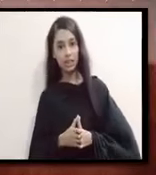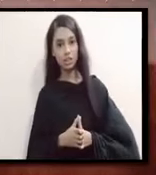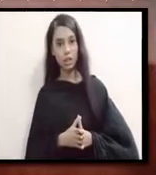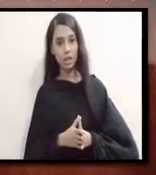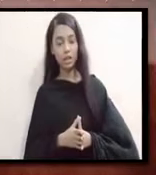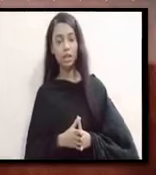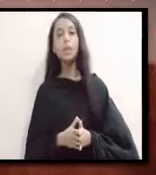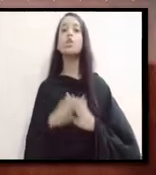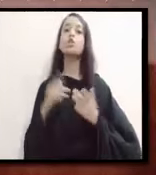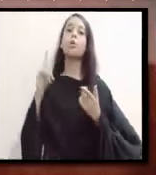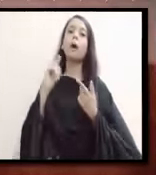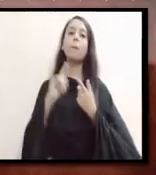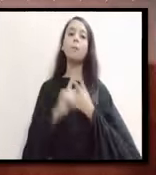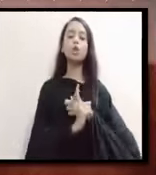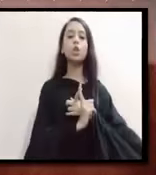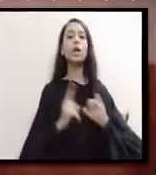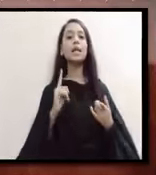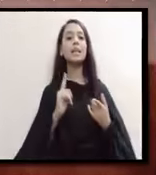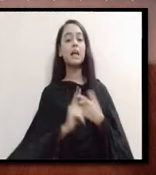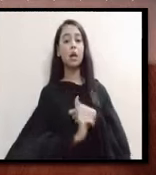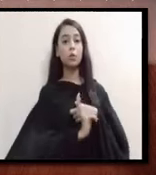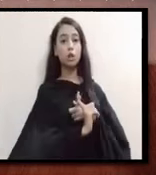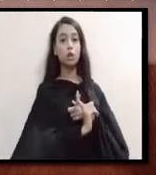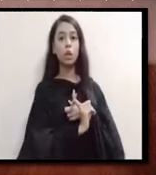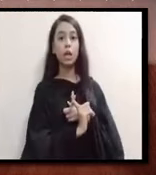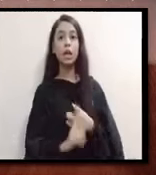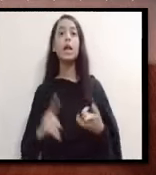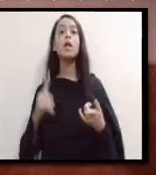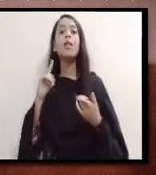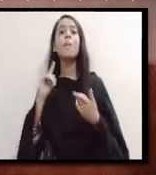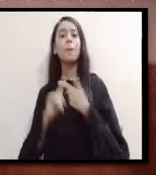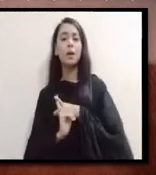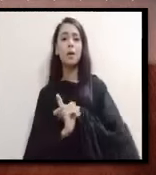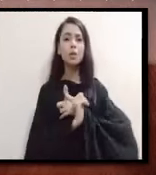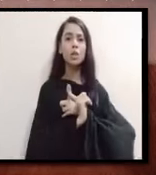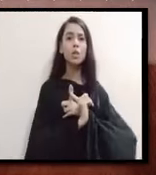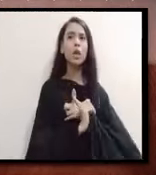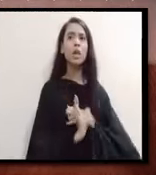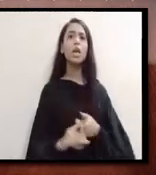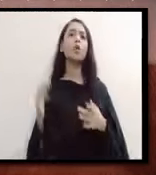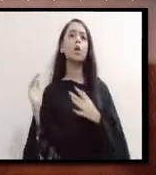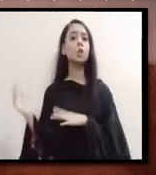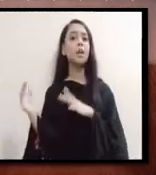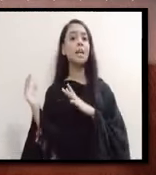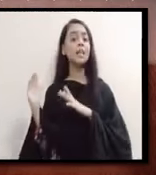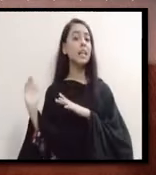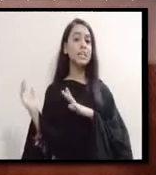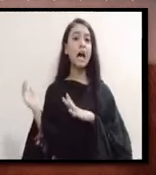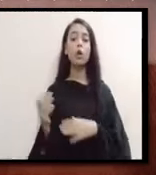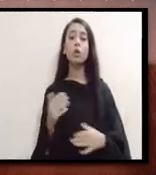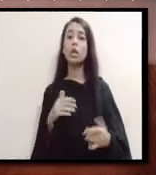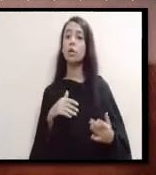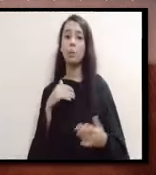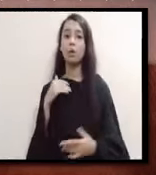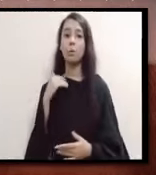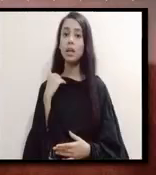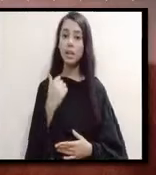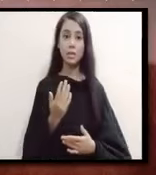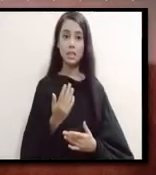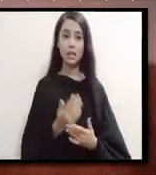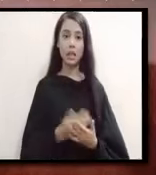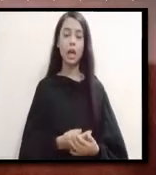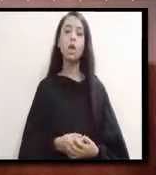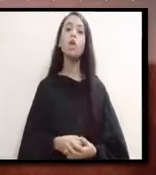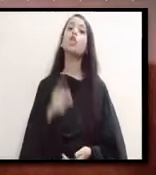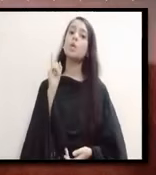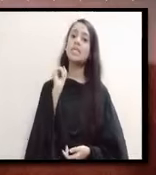का सब्सक्राइब जाए तो फंगों से दू रहे हैं पेरों से दू रहे हैं कि कुछ पे इतनी हसा हाओ के तो आपके